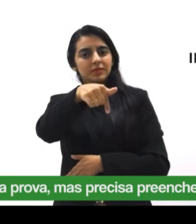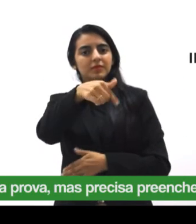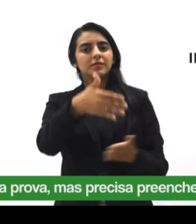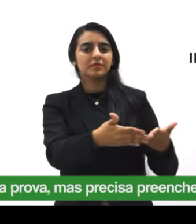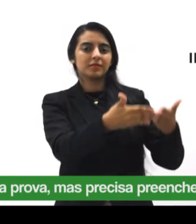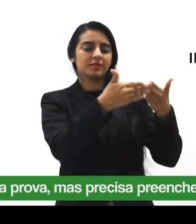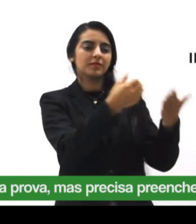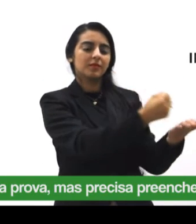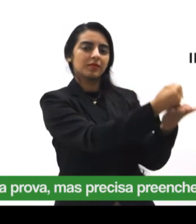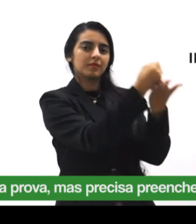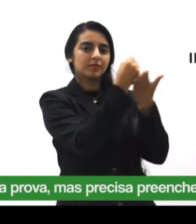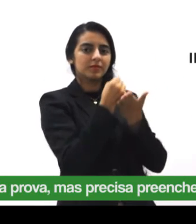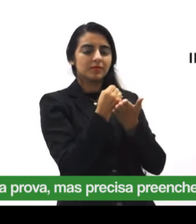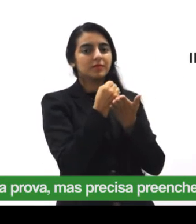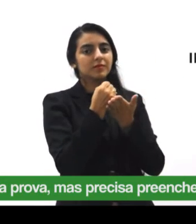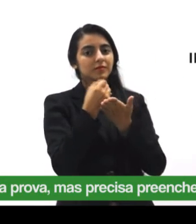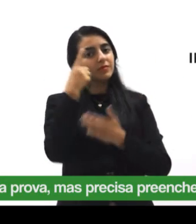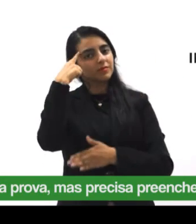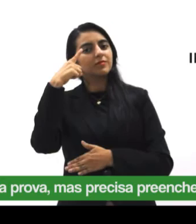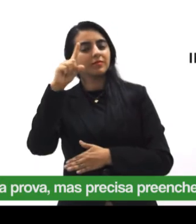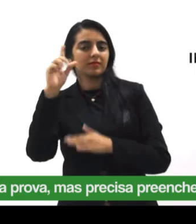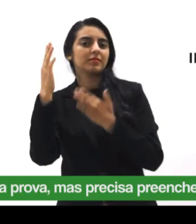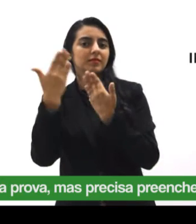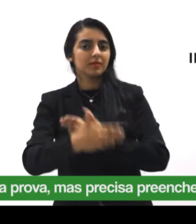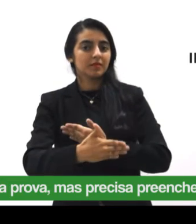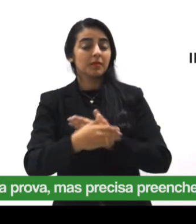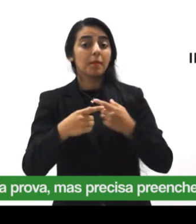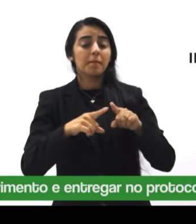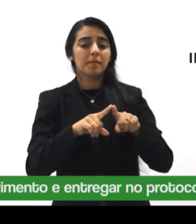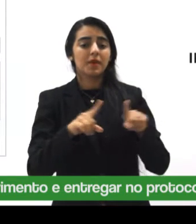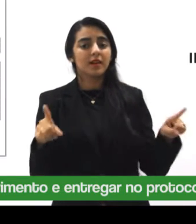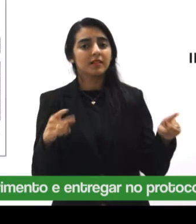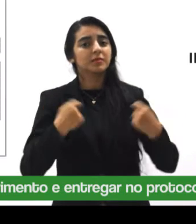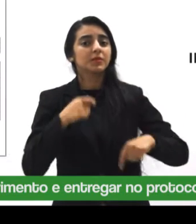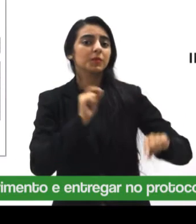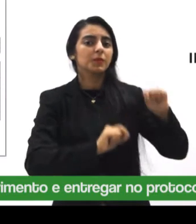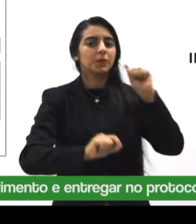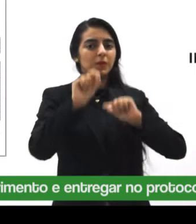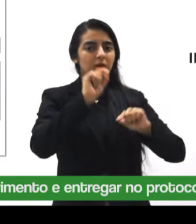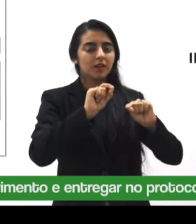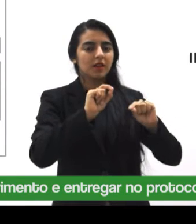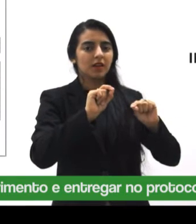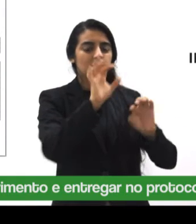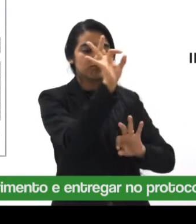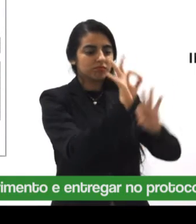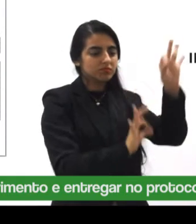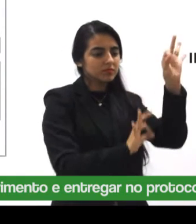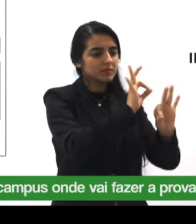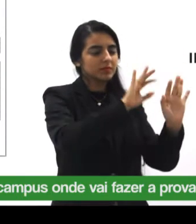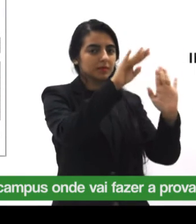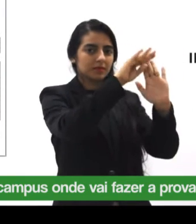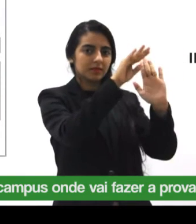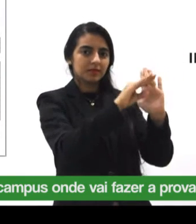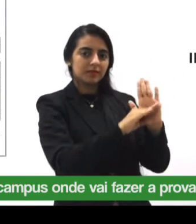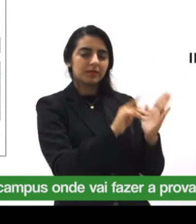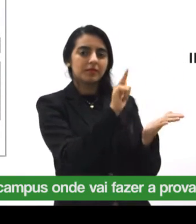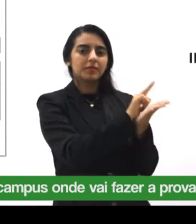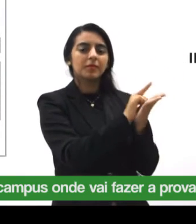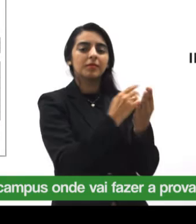no dia da prova, mas precisa preencher um requerimento e entregar no protocolo do campus onde vai fazer a